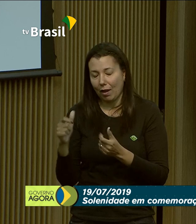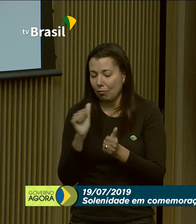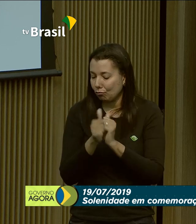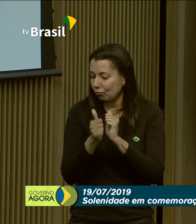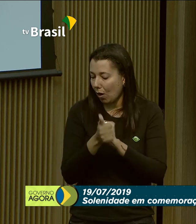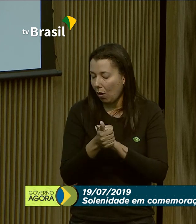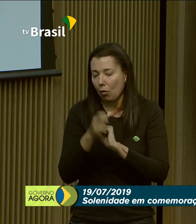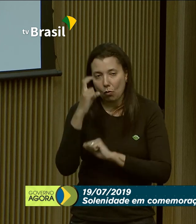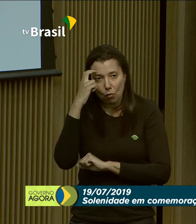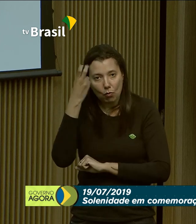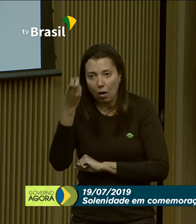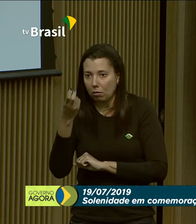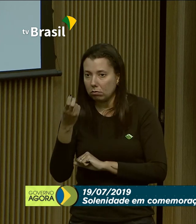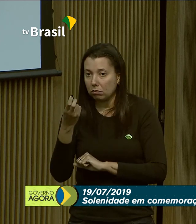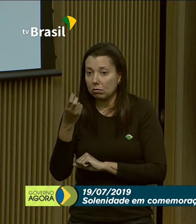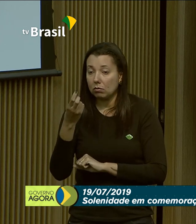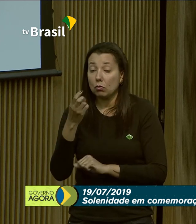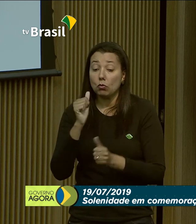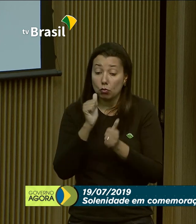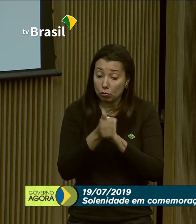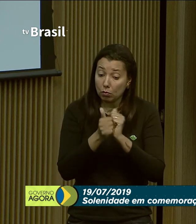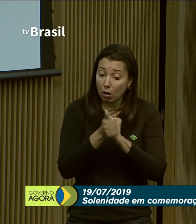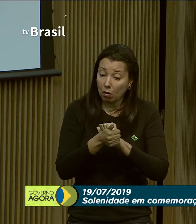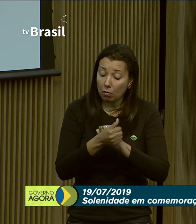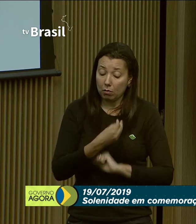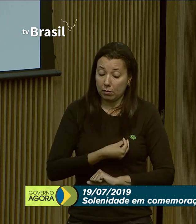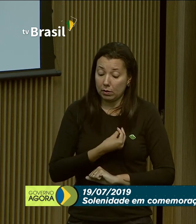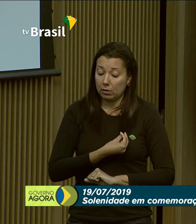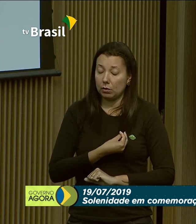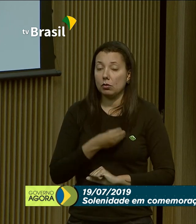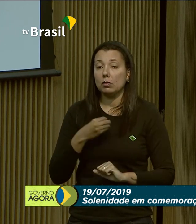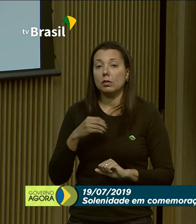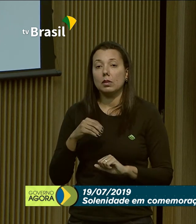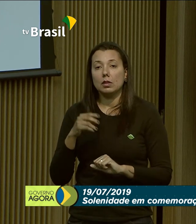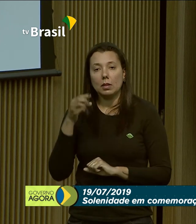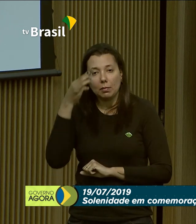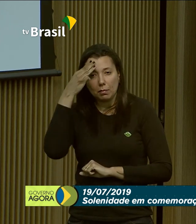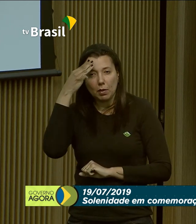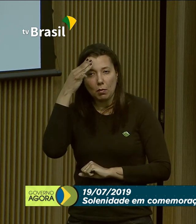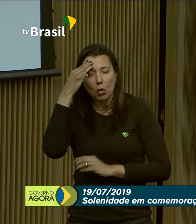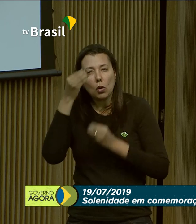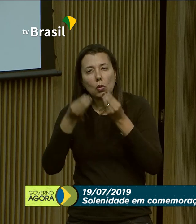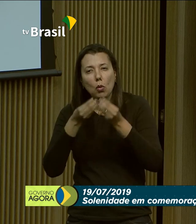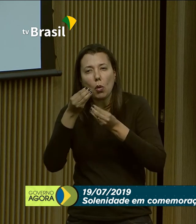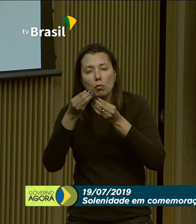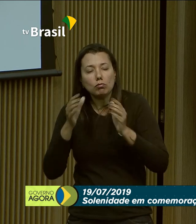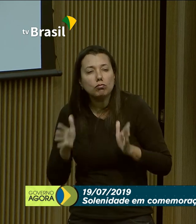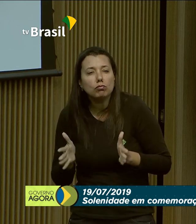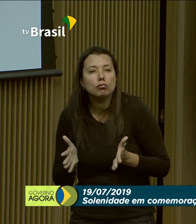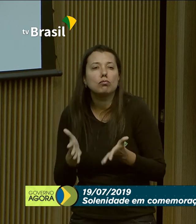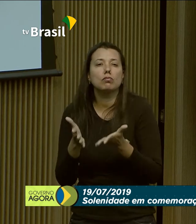esportiva, cultural. O futebol está presente na vida de todo mundo. A memória, ela se forma pelo estímulo